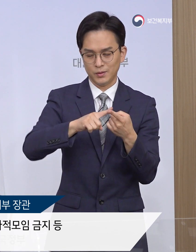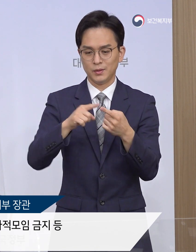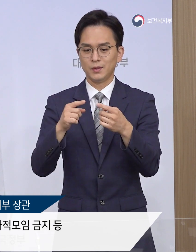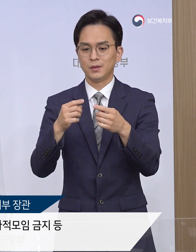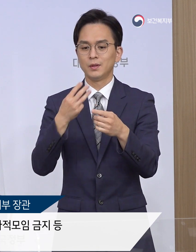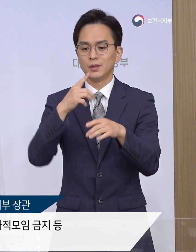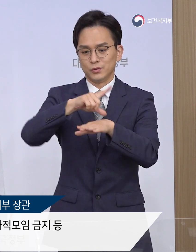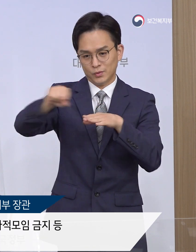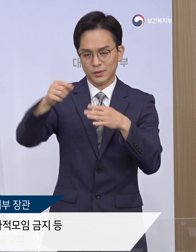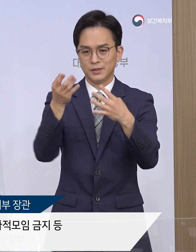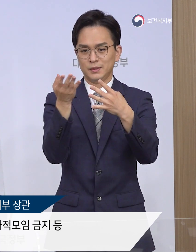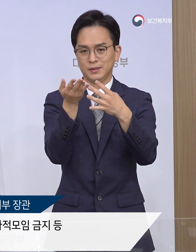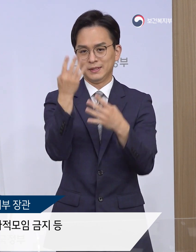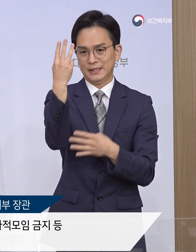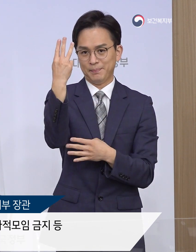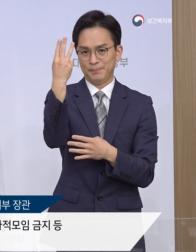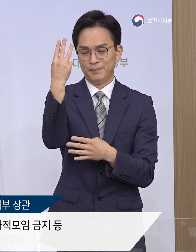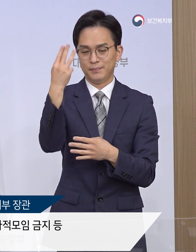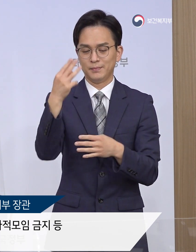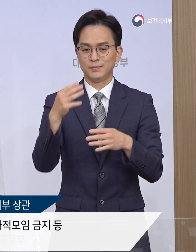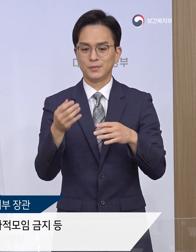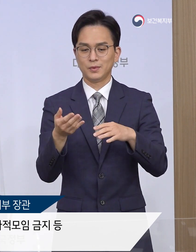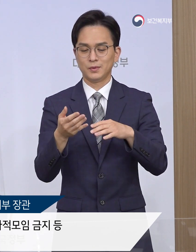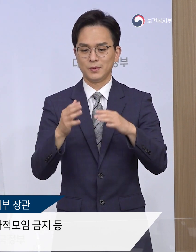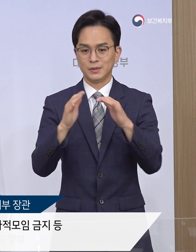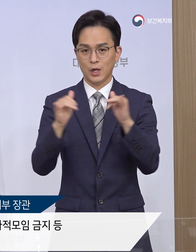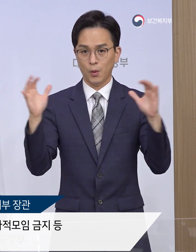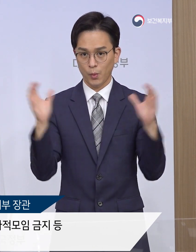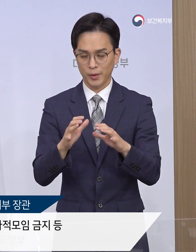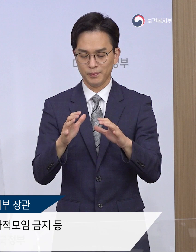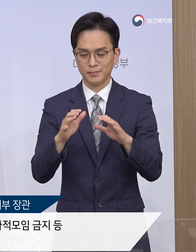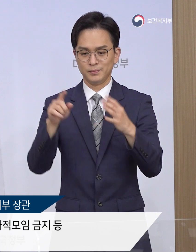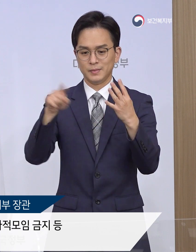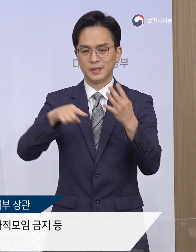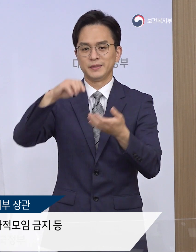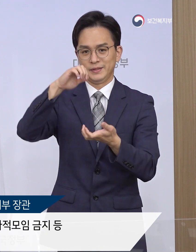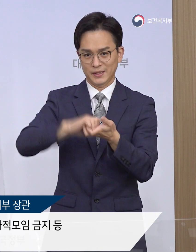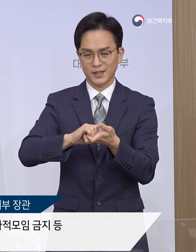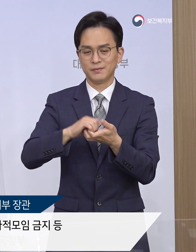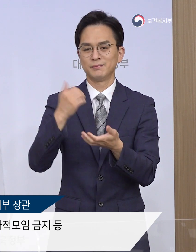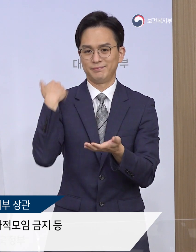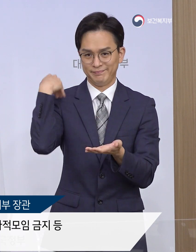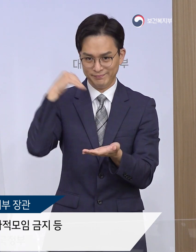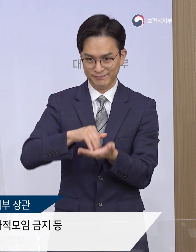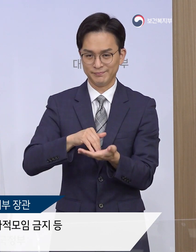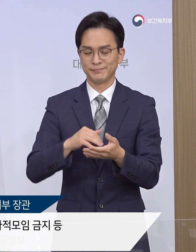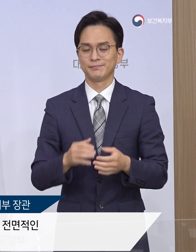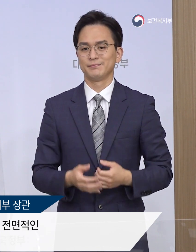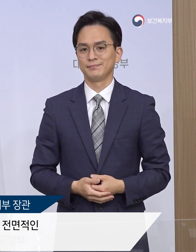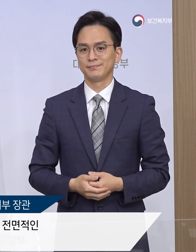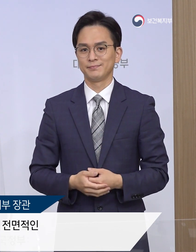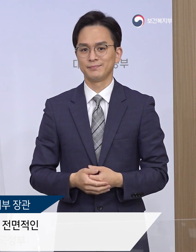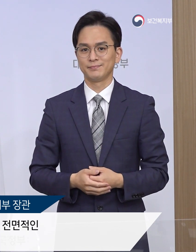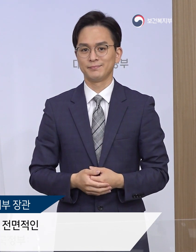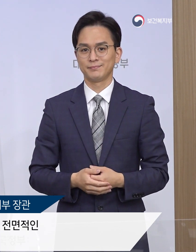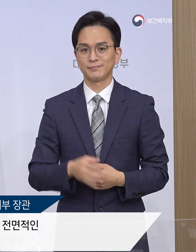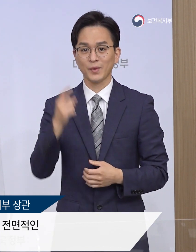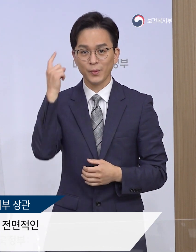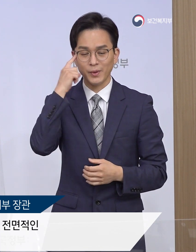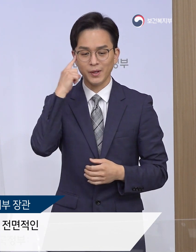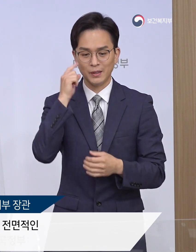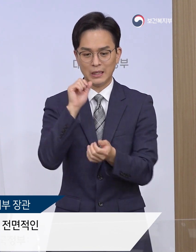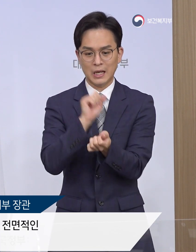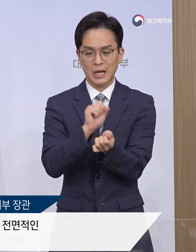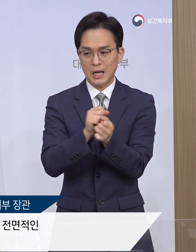비수도권 3단계와 5인 이상의 사적 모임 금지 등 기본 조치는 유지됩니다. 유행 규모가